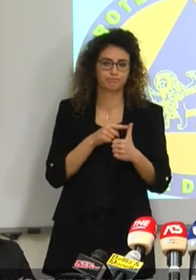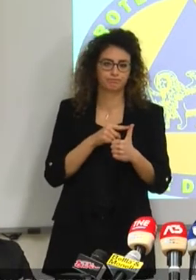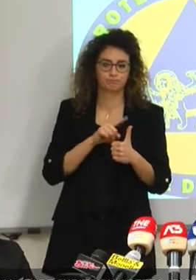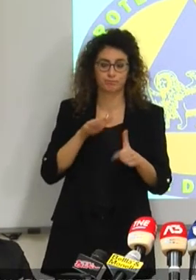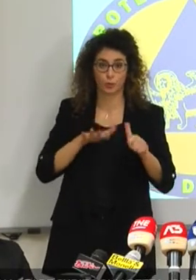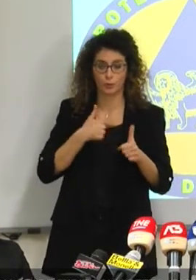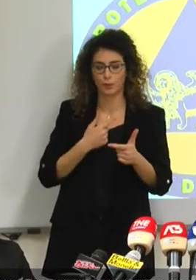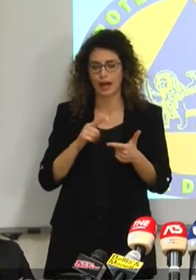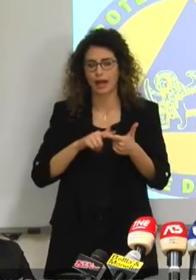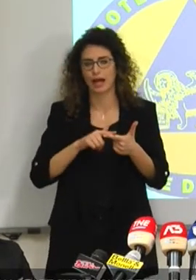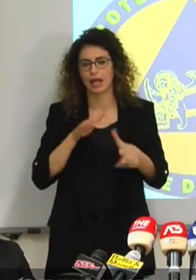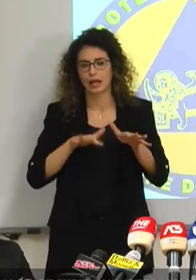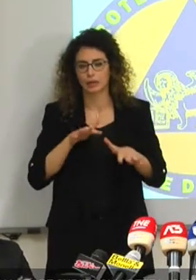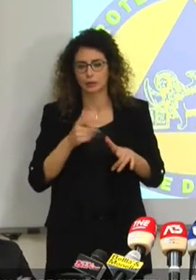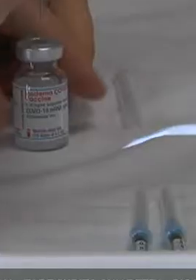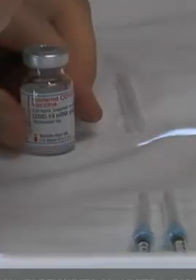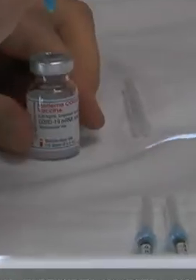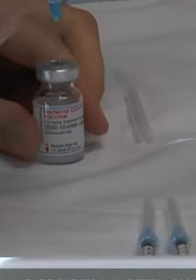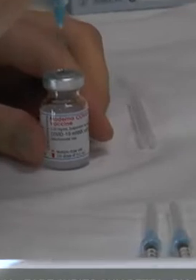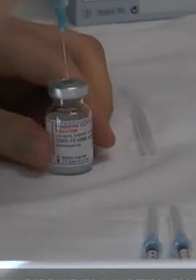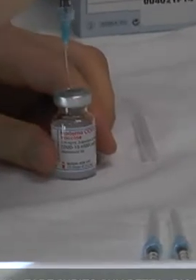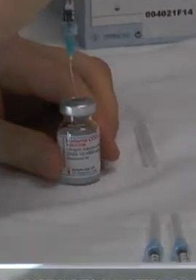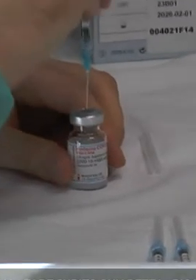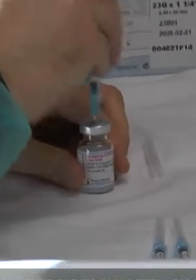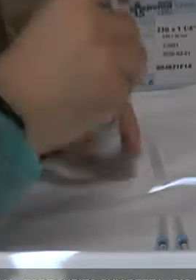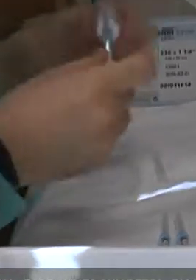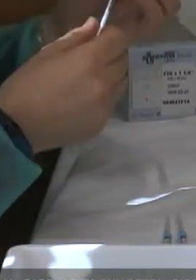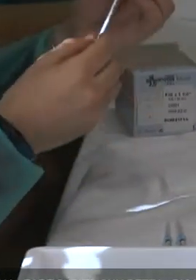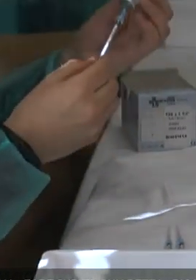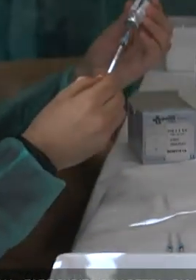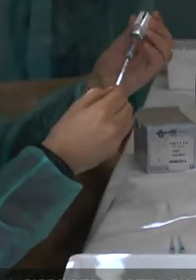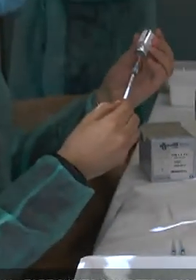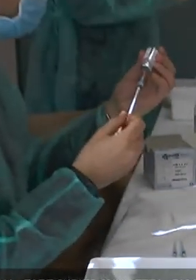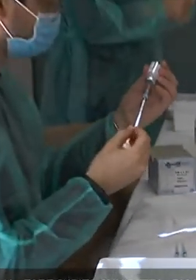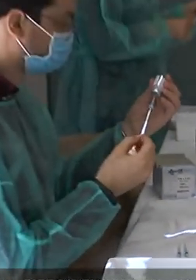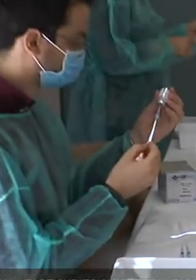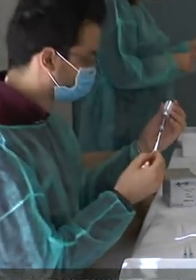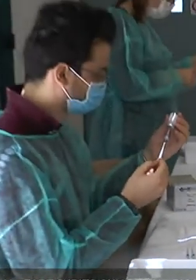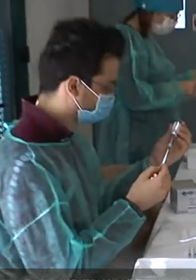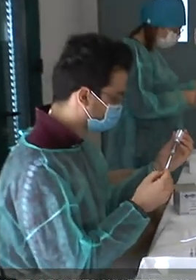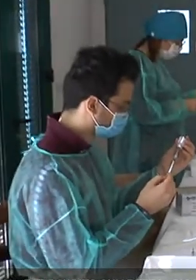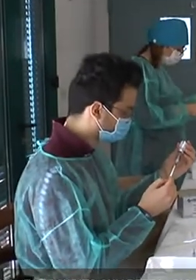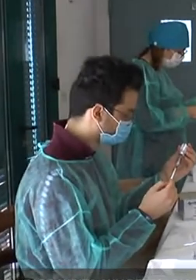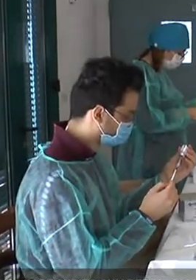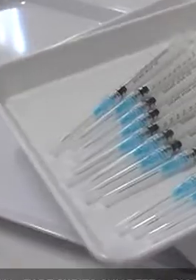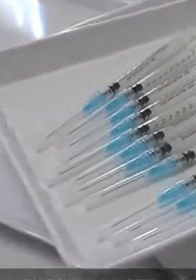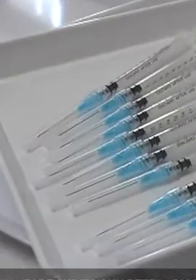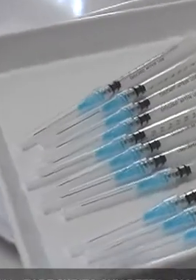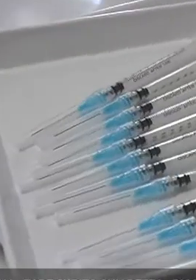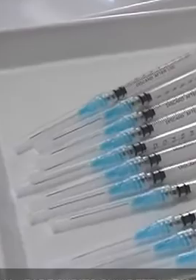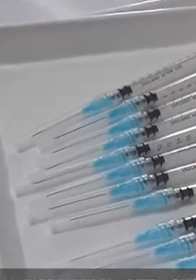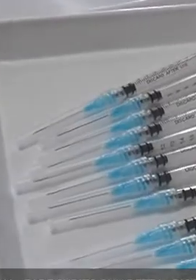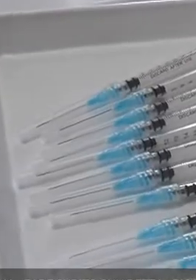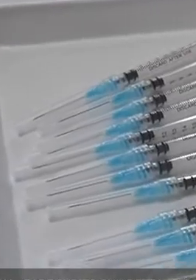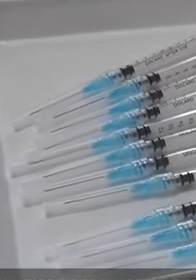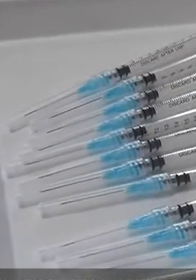devono essere fugati con estrema velocità. Con il blocco di AstraZeneca rimane sospeso il protocollo di vaccinazione in azienda e l'accordo con i medici di